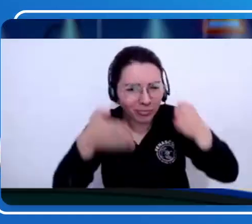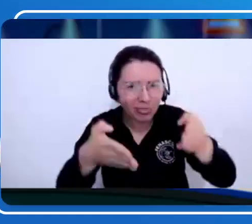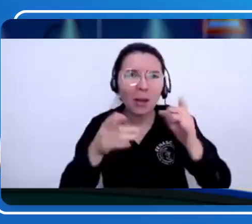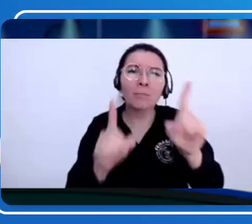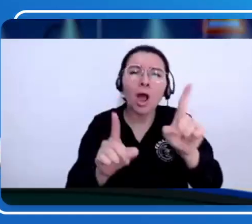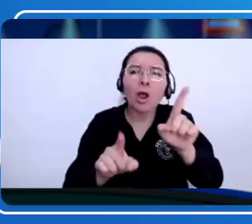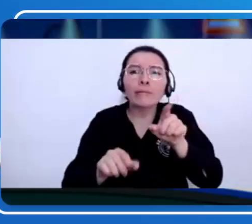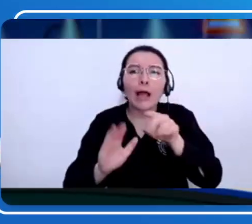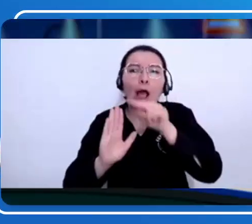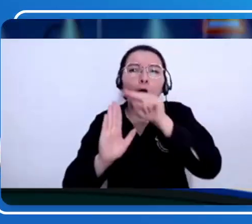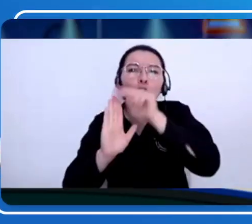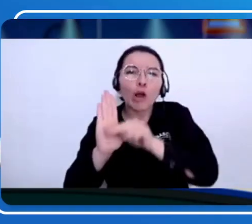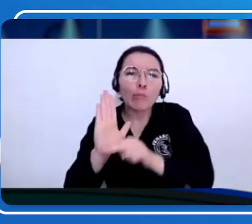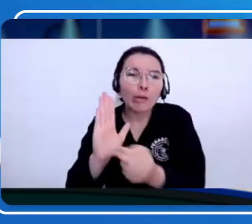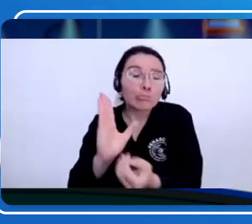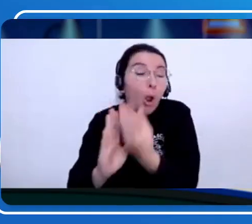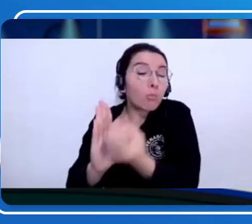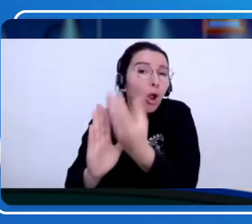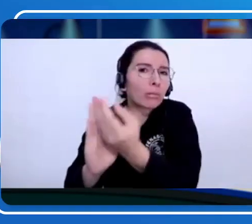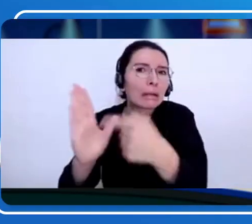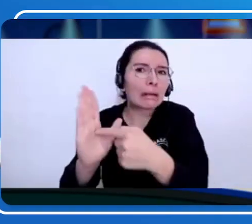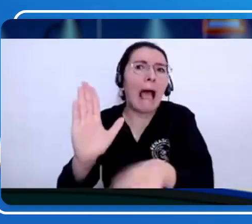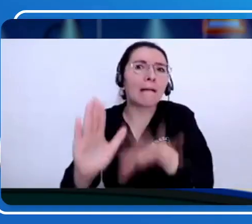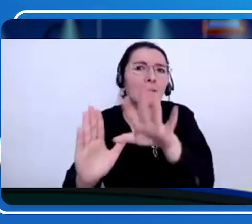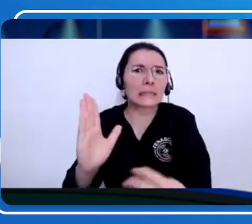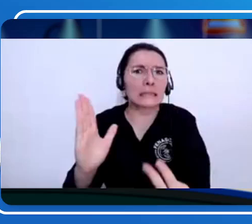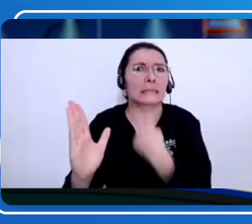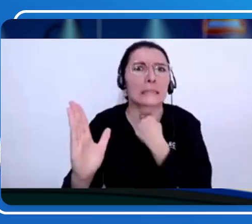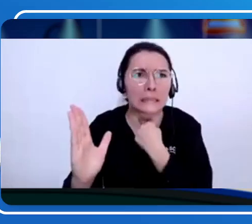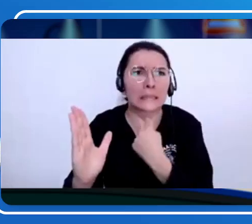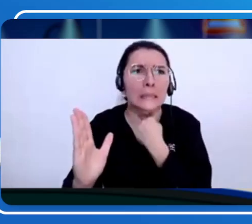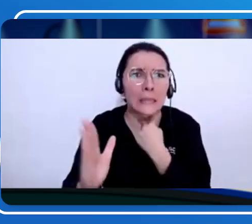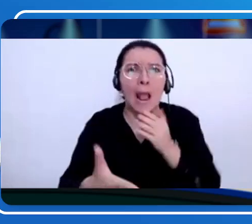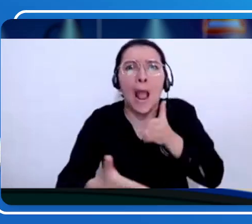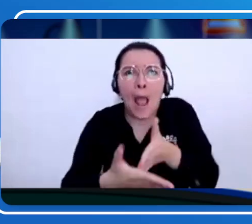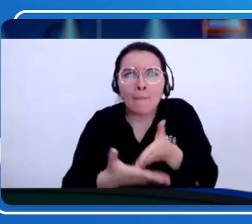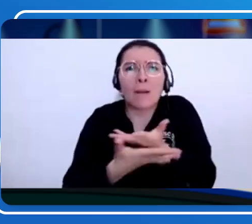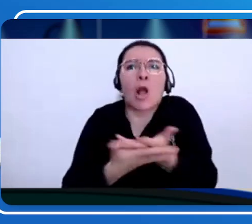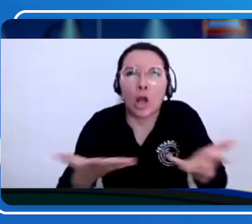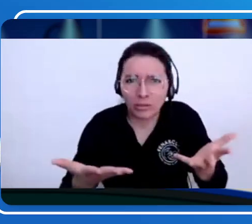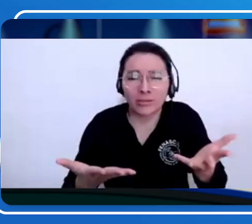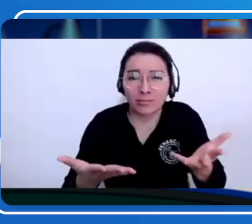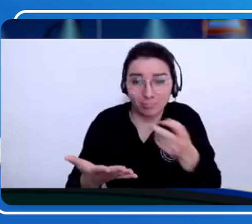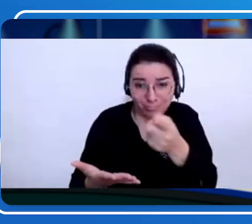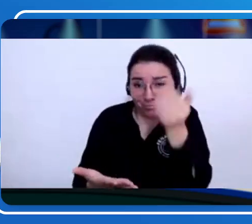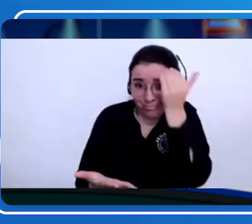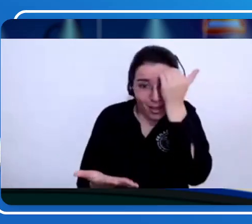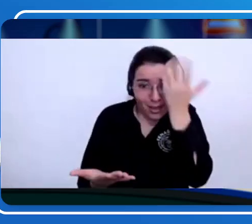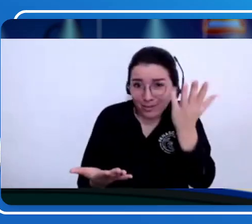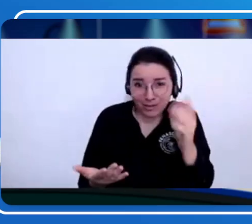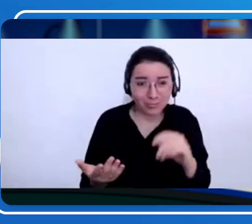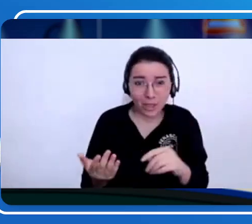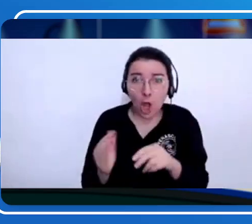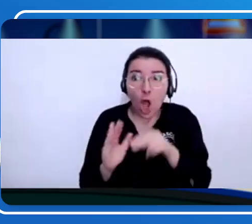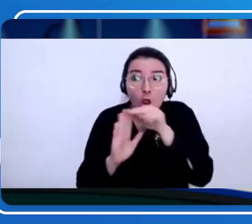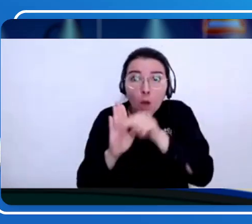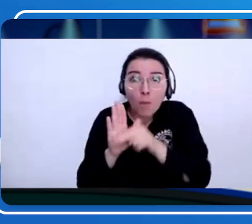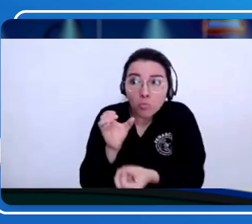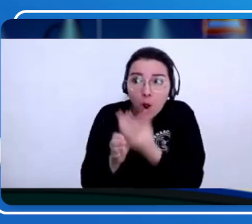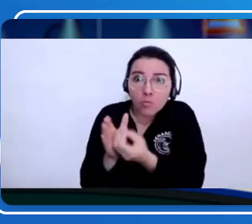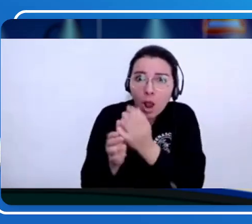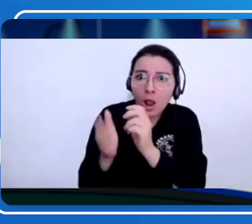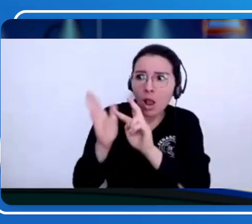es entorpecernos. Hay normas que realmente han hecho es complicarnos la